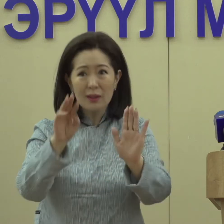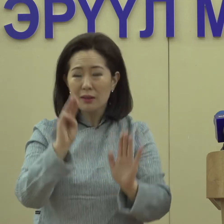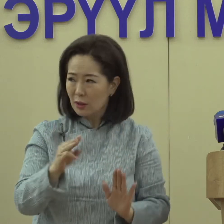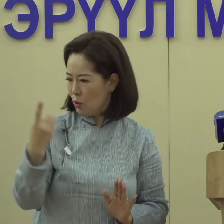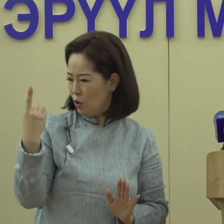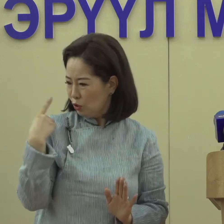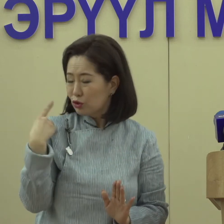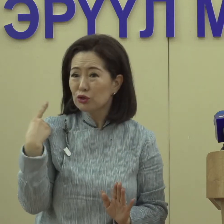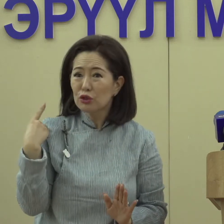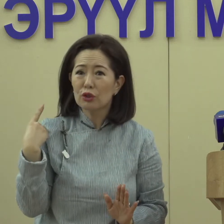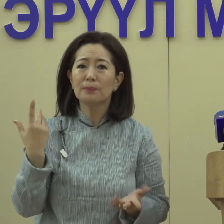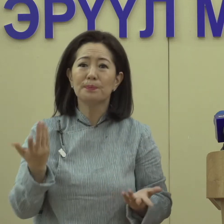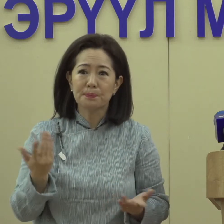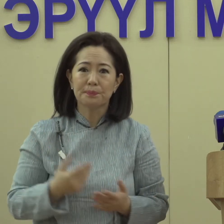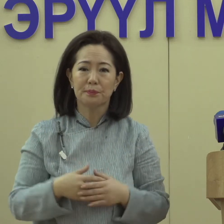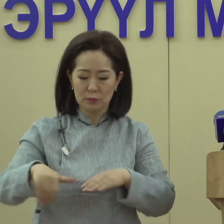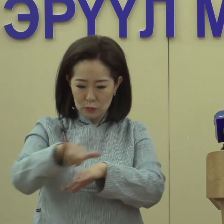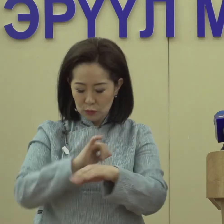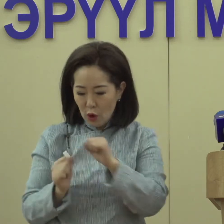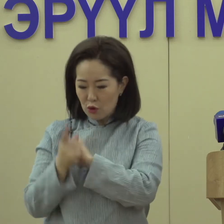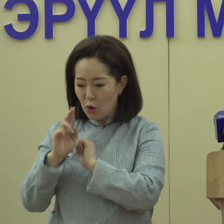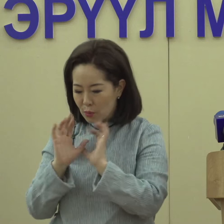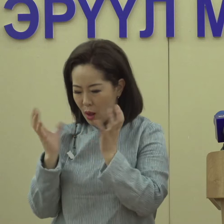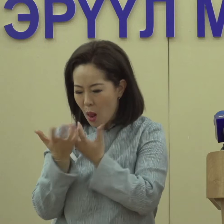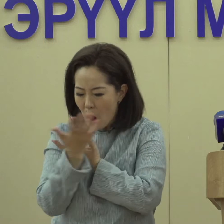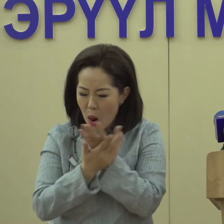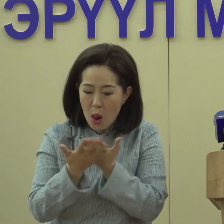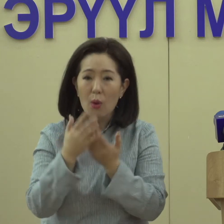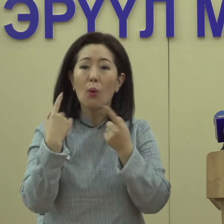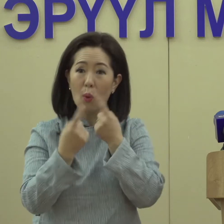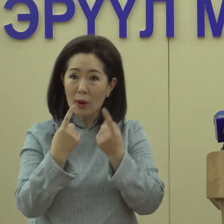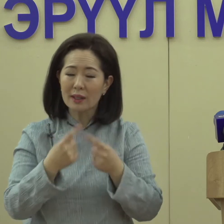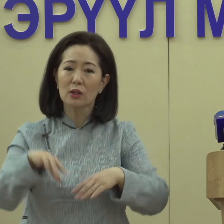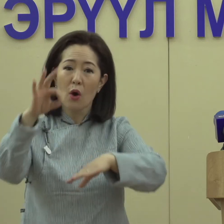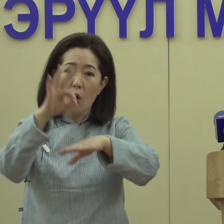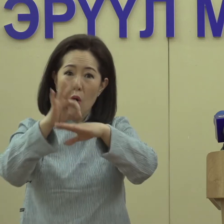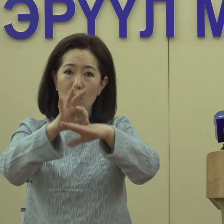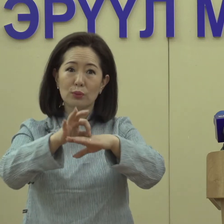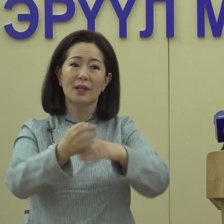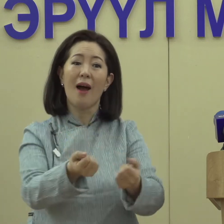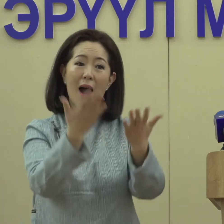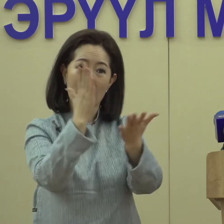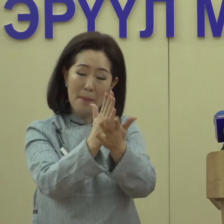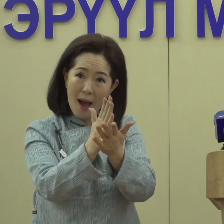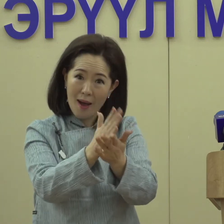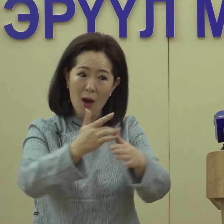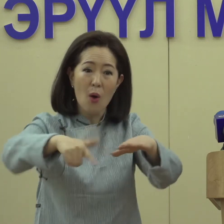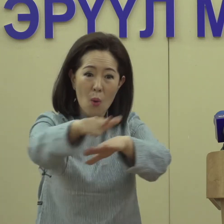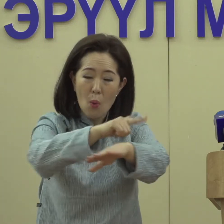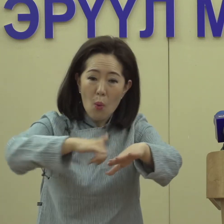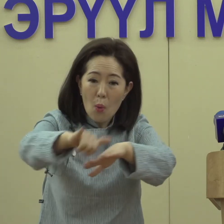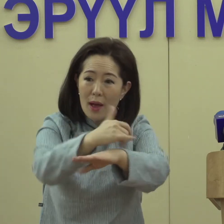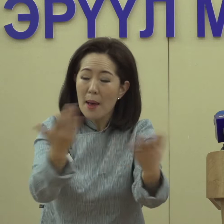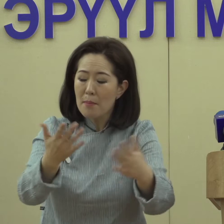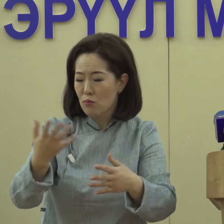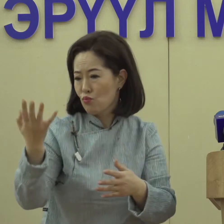манай хурлцсан одоо улсын онцгой комиссоос бас ард нийттэй өвчл гарсан буюу ер нь энэ ойрын хугацаанд гадаад